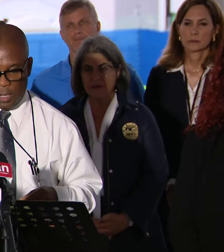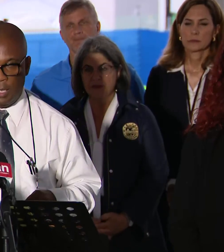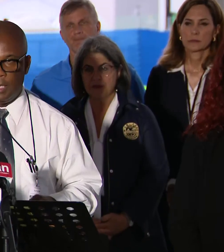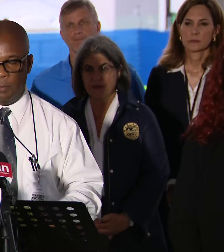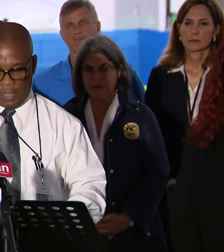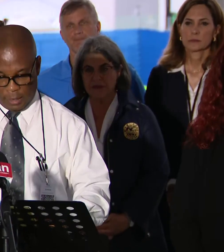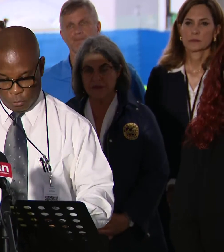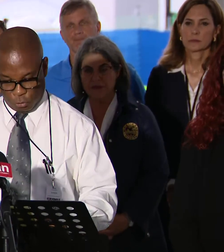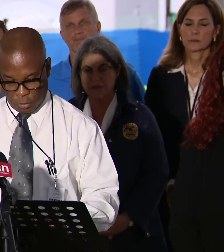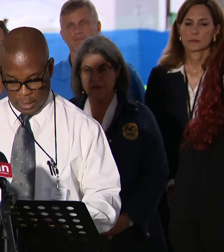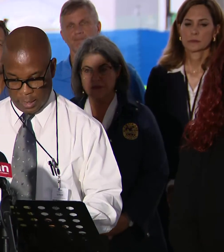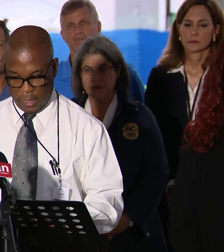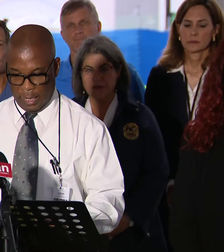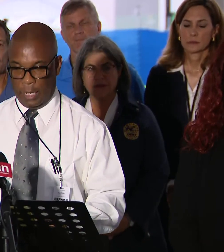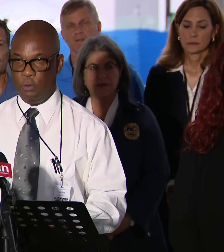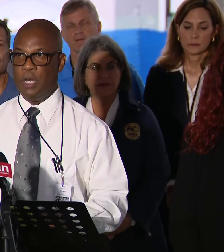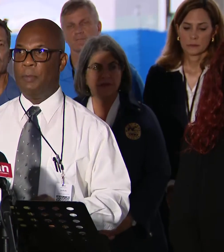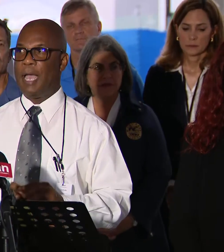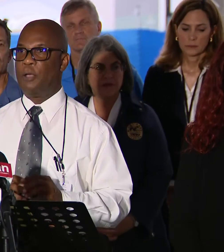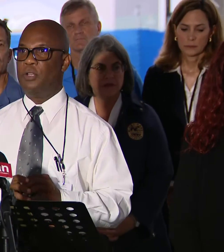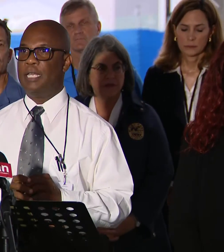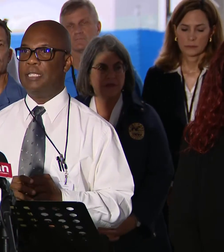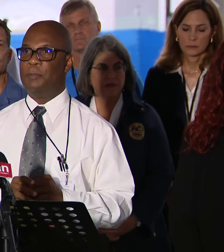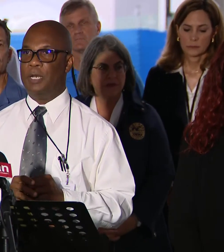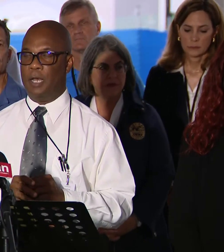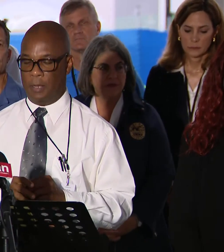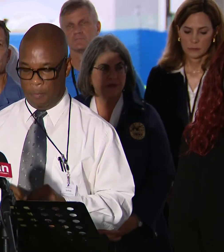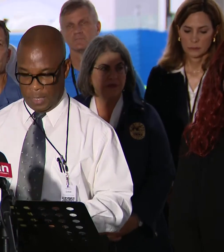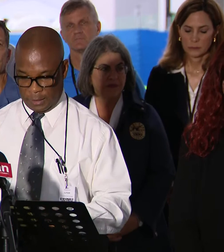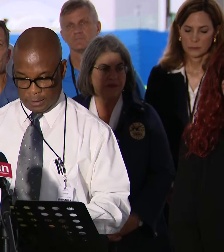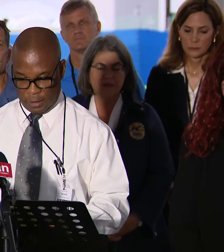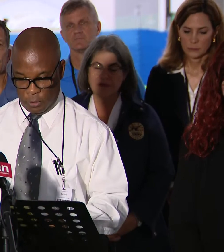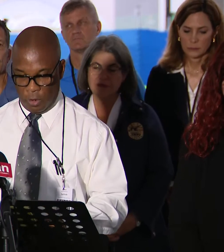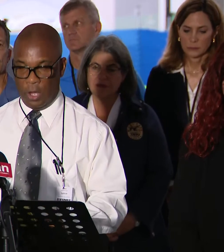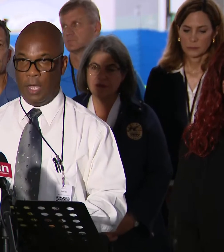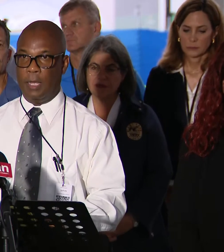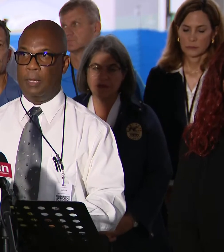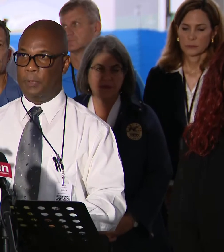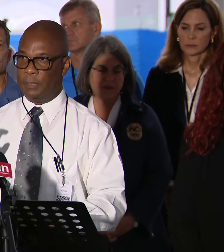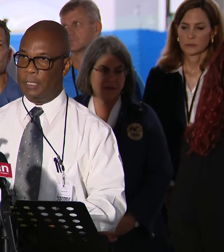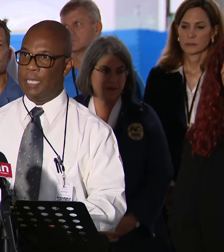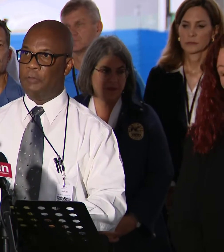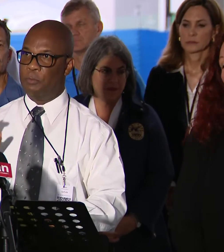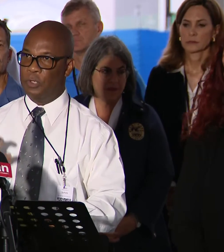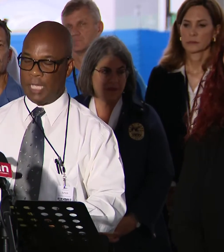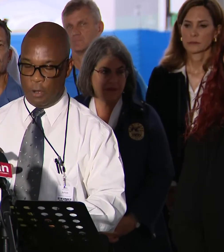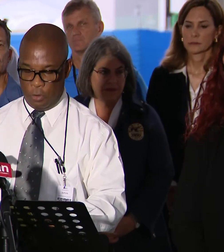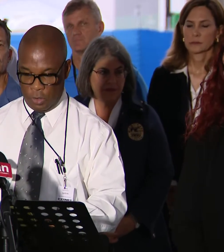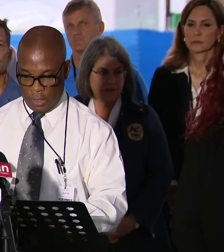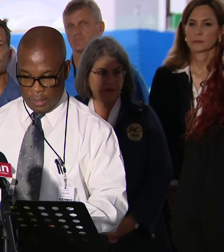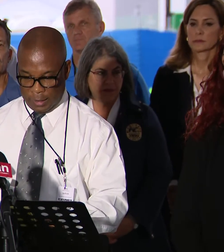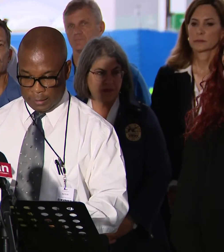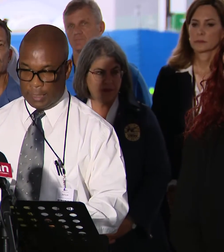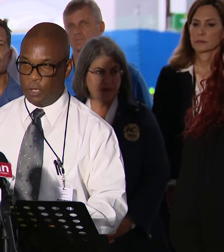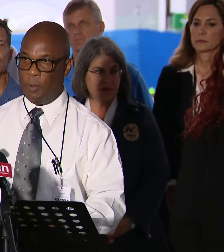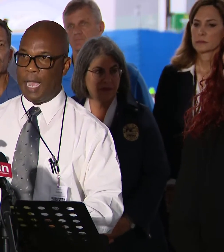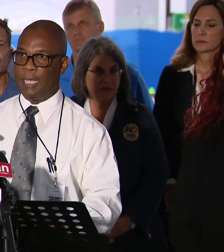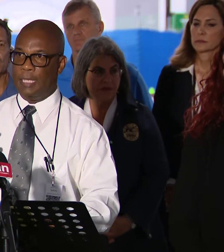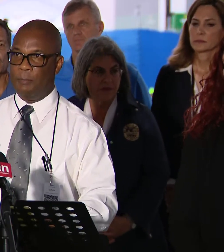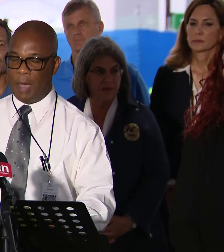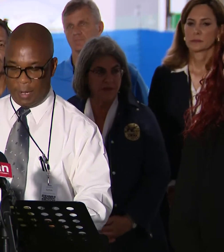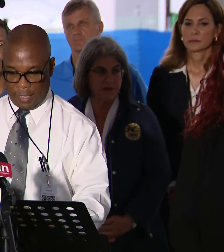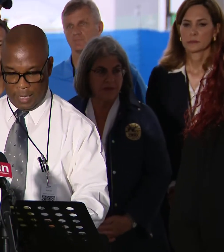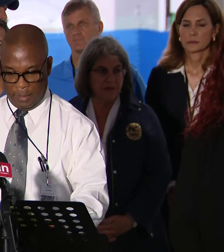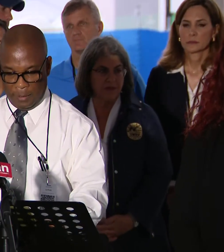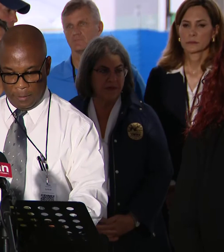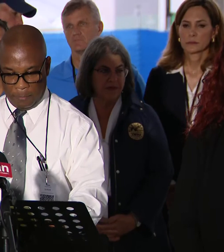les gens qui méritent consoler. Et une chose que je dit pendant la présence avec les gens, c'était un bagage